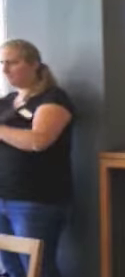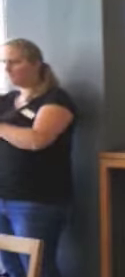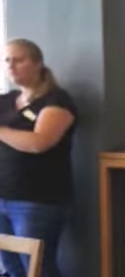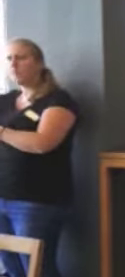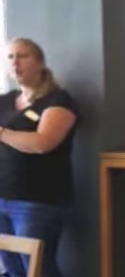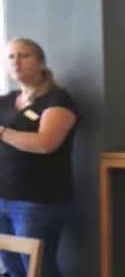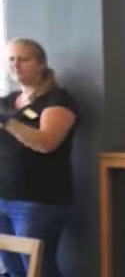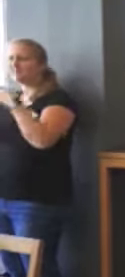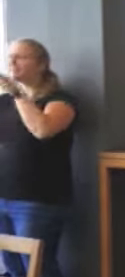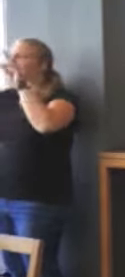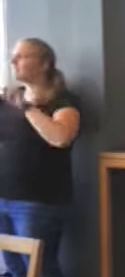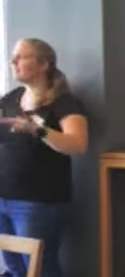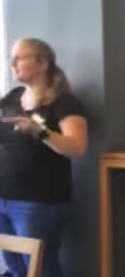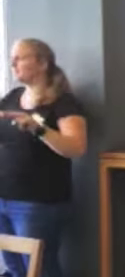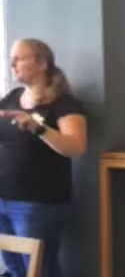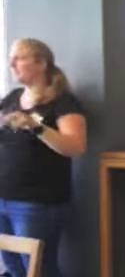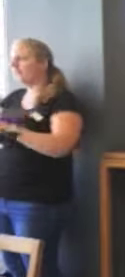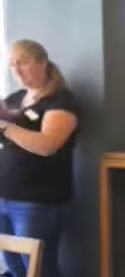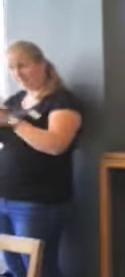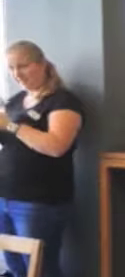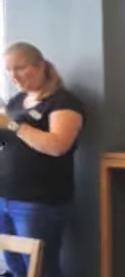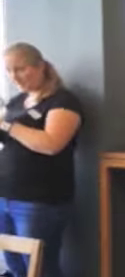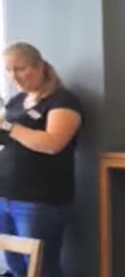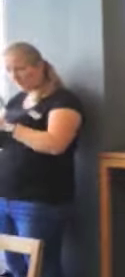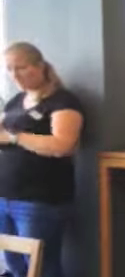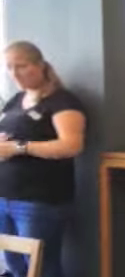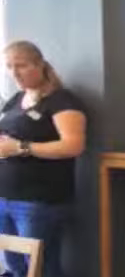företagen som är på en internationell marknad. Det är väl lite det som är konsten?